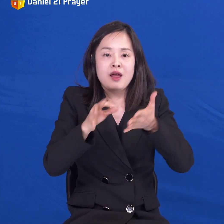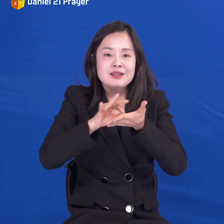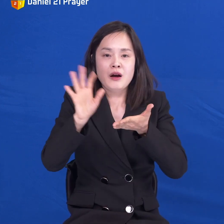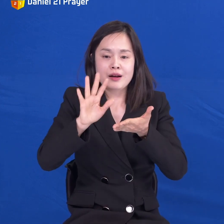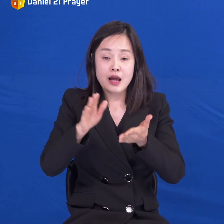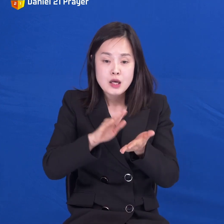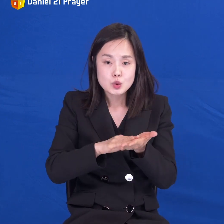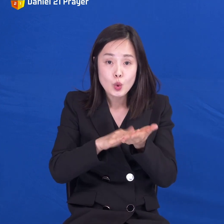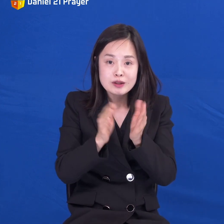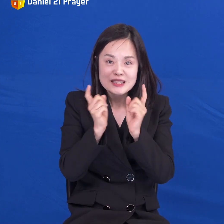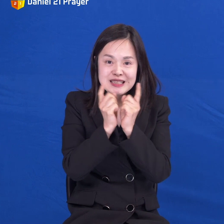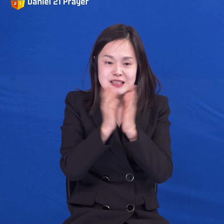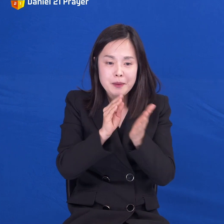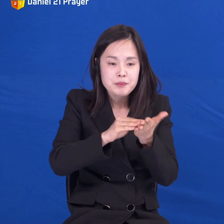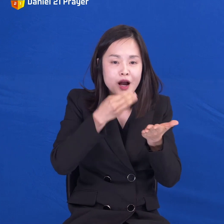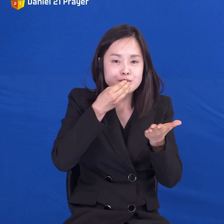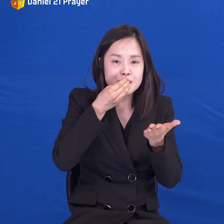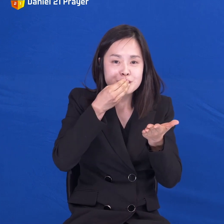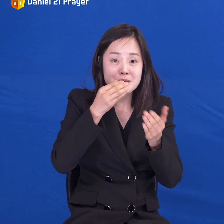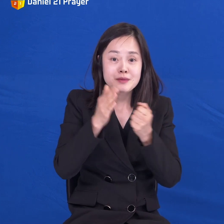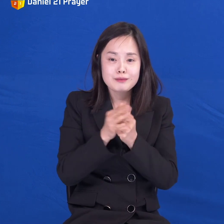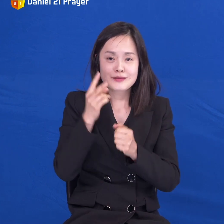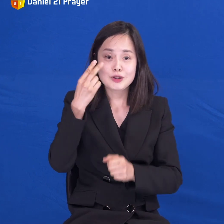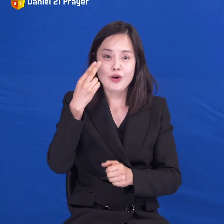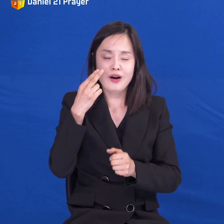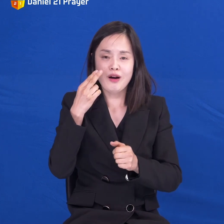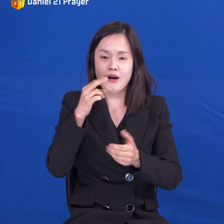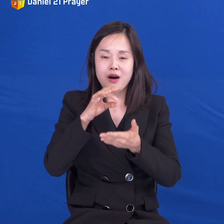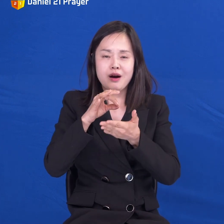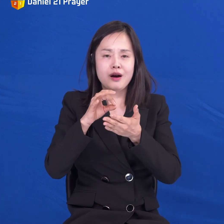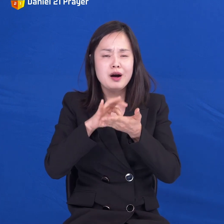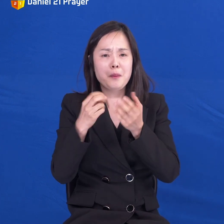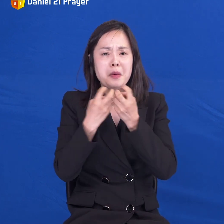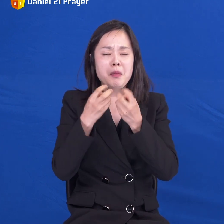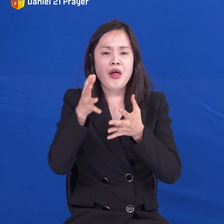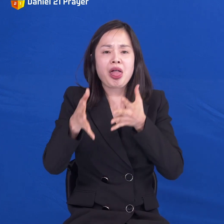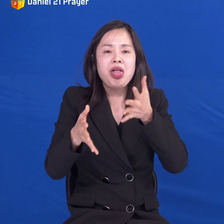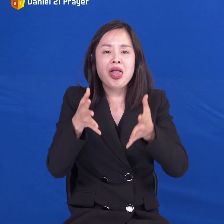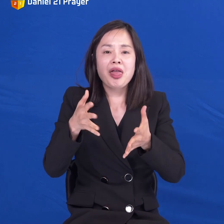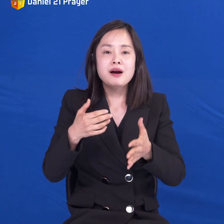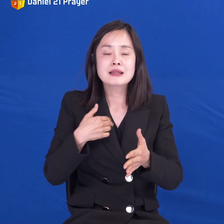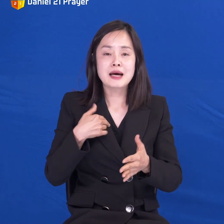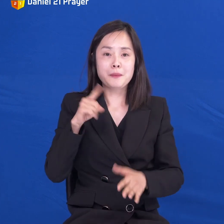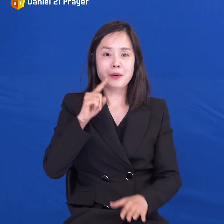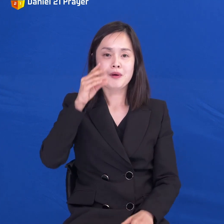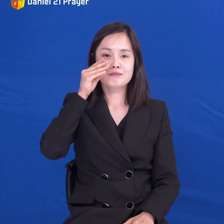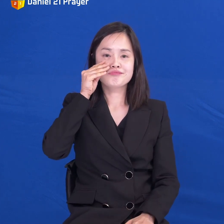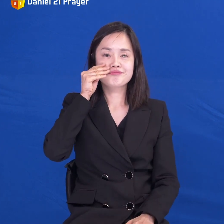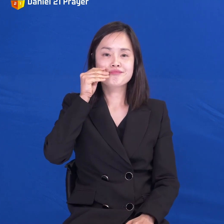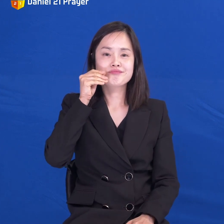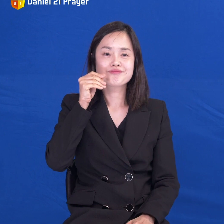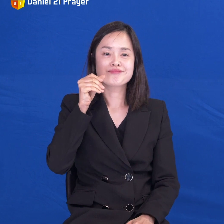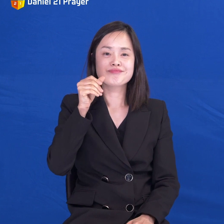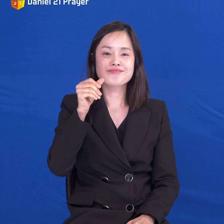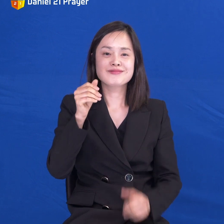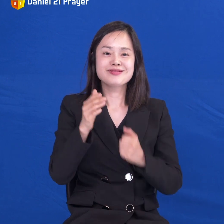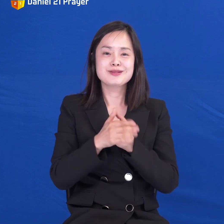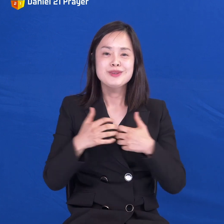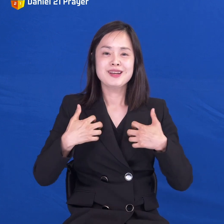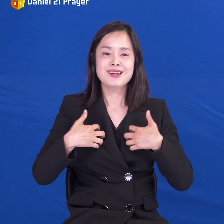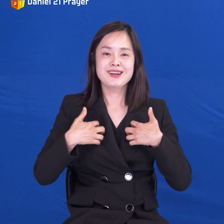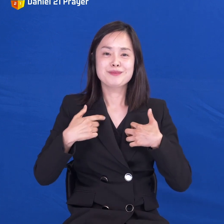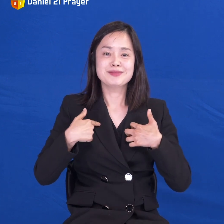그러니까 젓가락이 굉장히 서툴러요. 그래 우리 그 스타는 맨 마중에 나가지